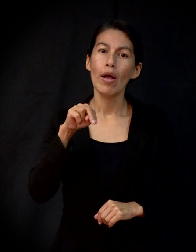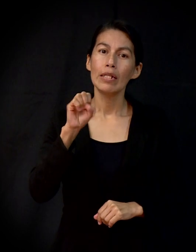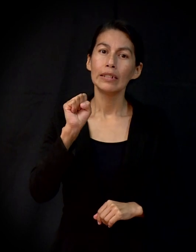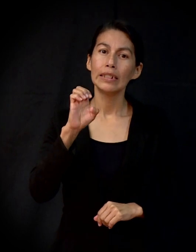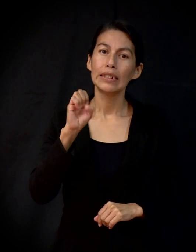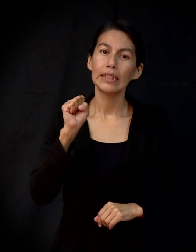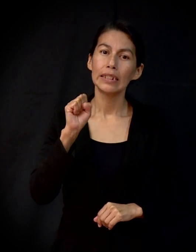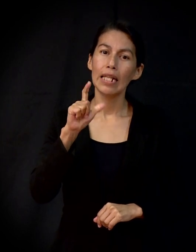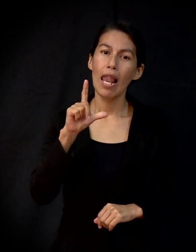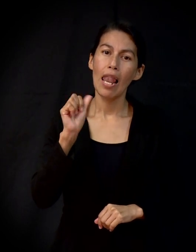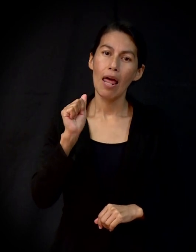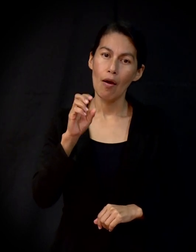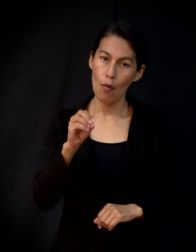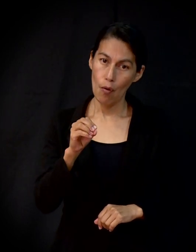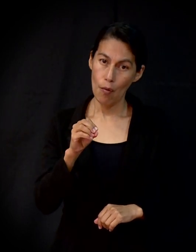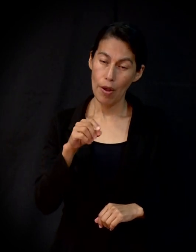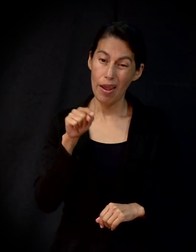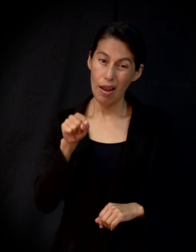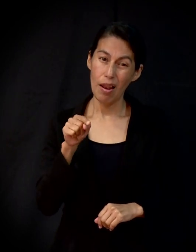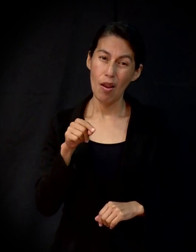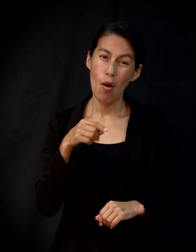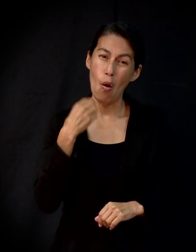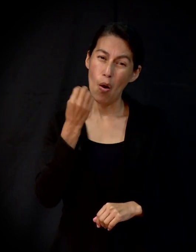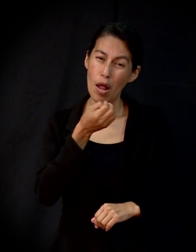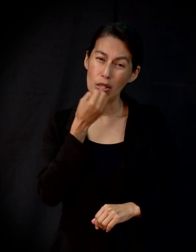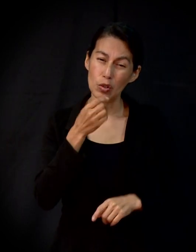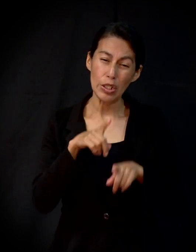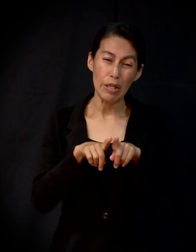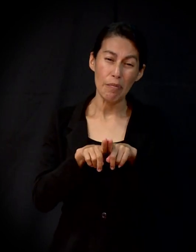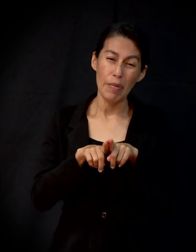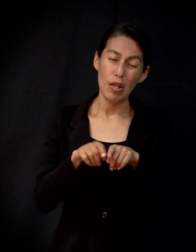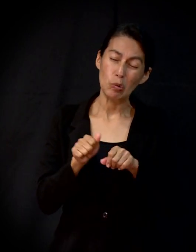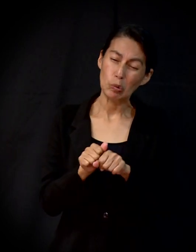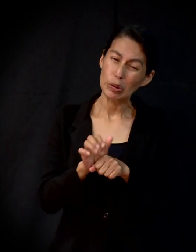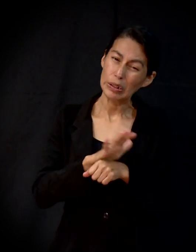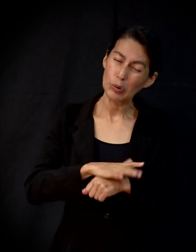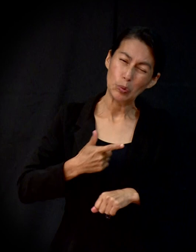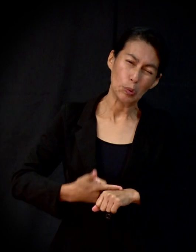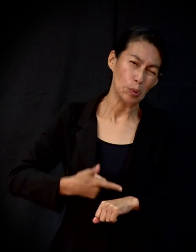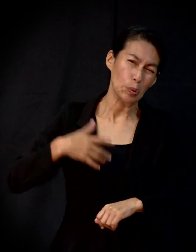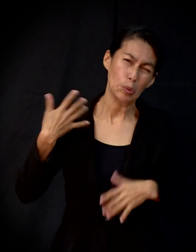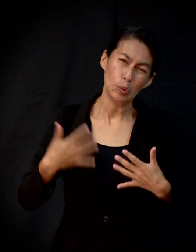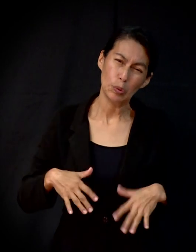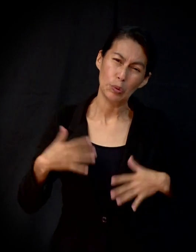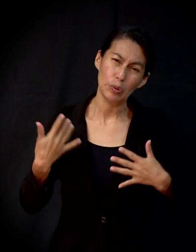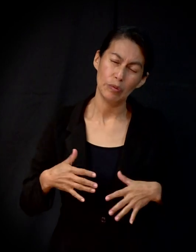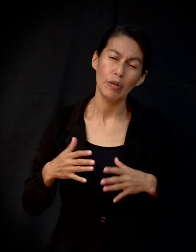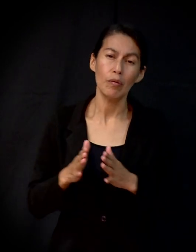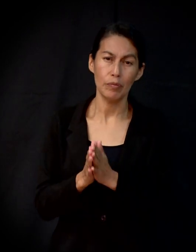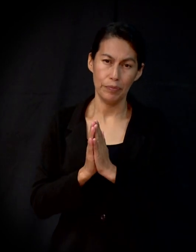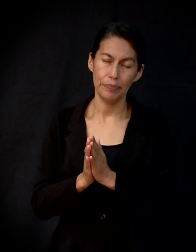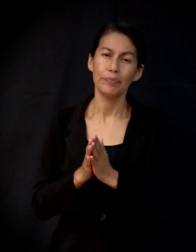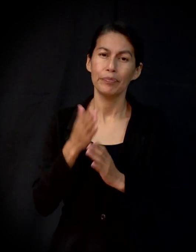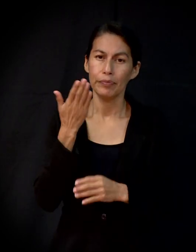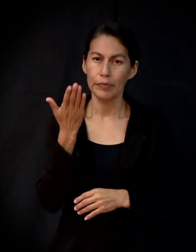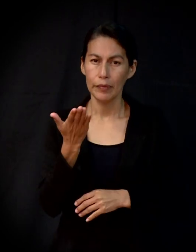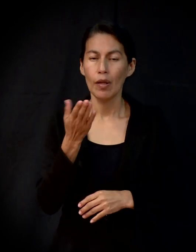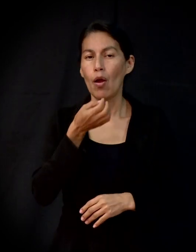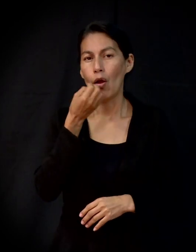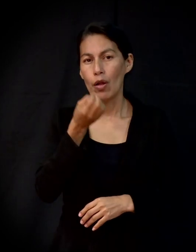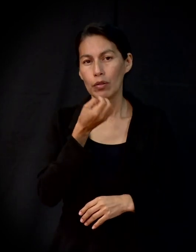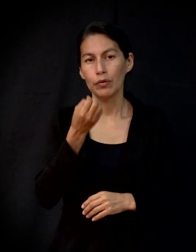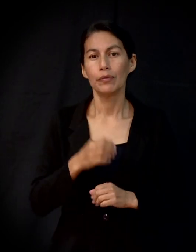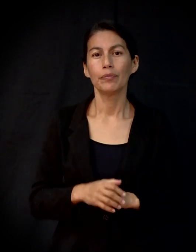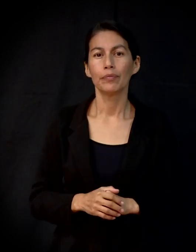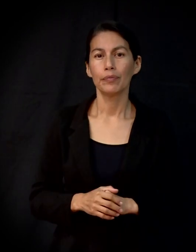pide oración por Rigo, su hermano, está grave con COVID. Ténganle en cuenta